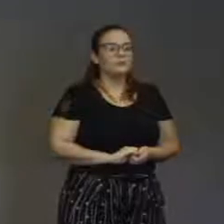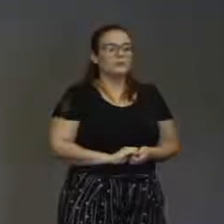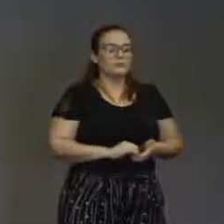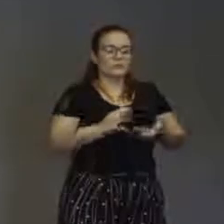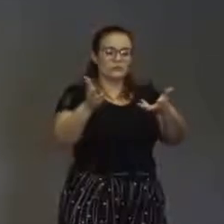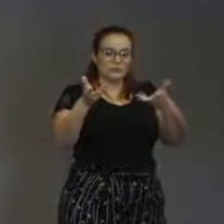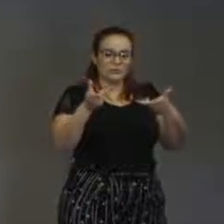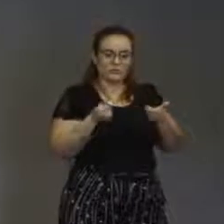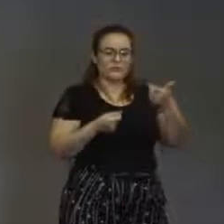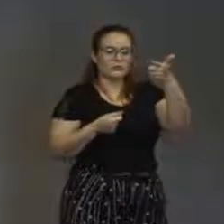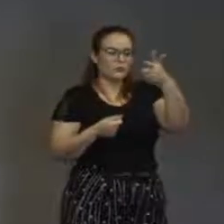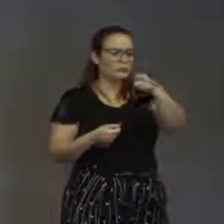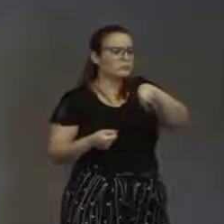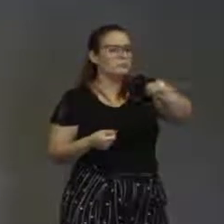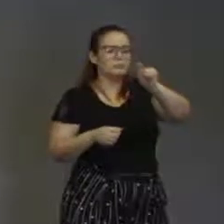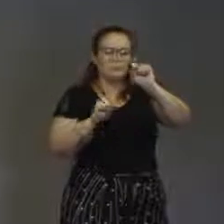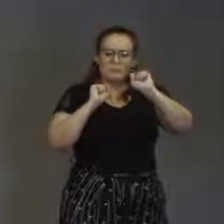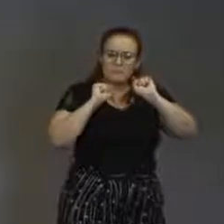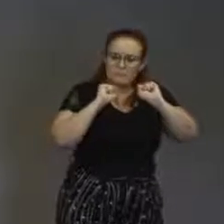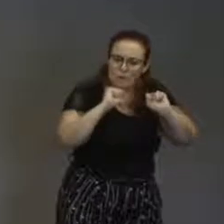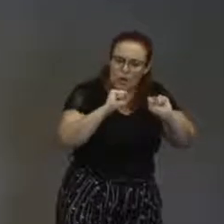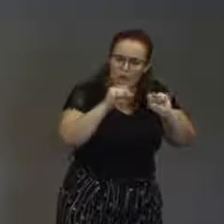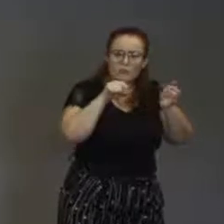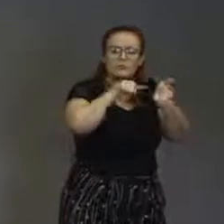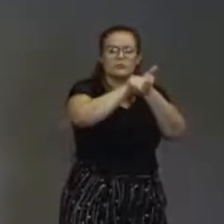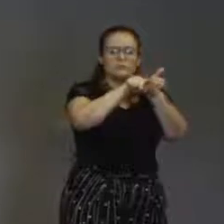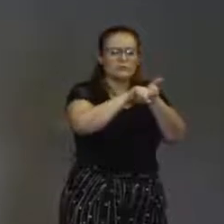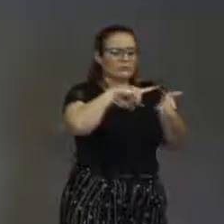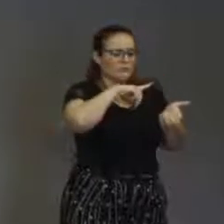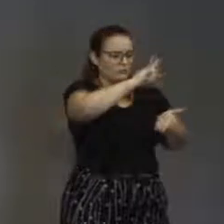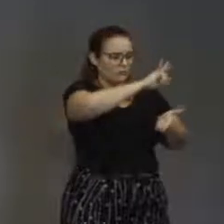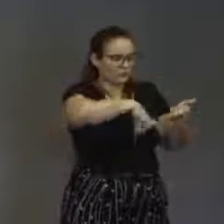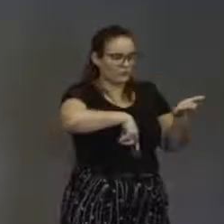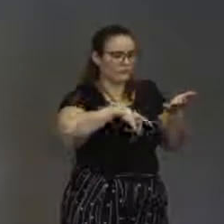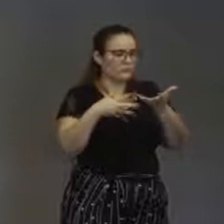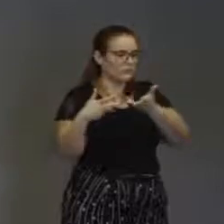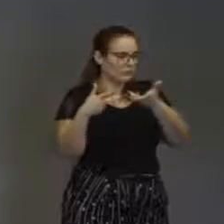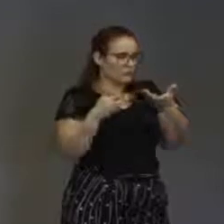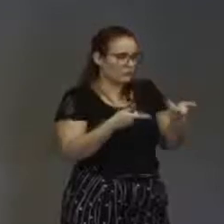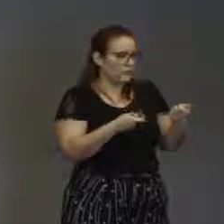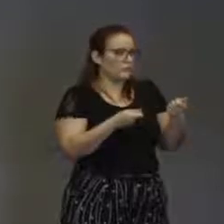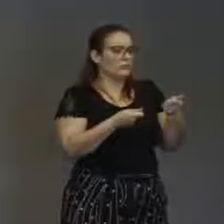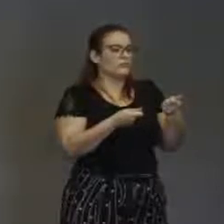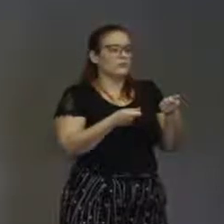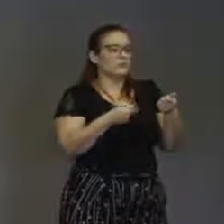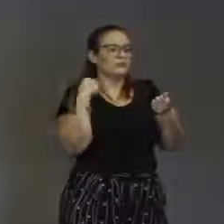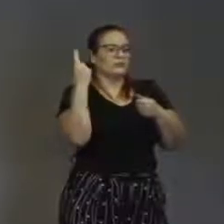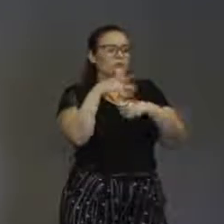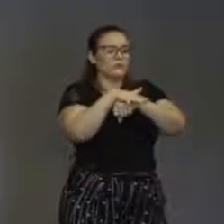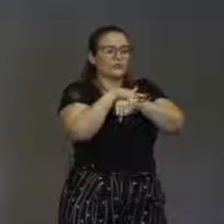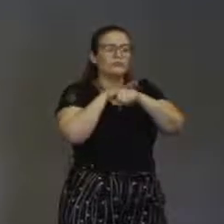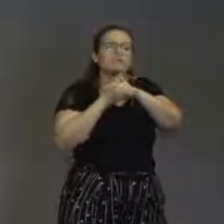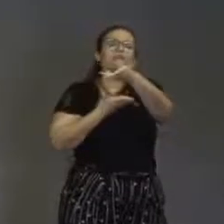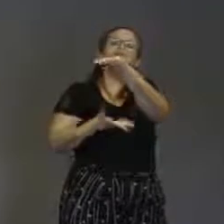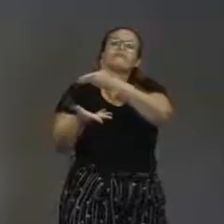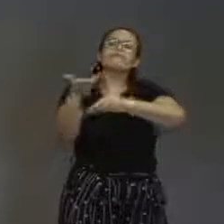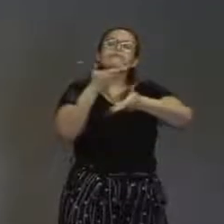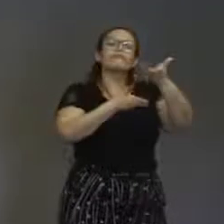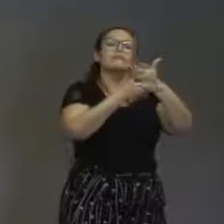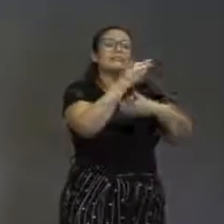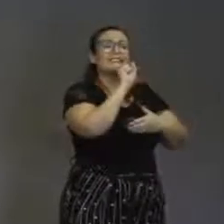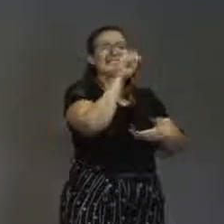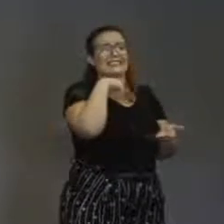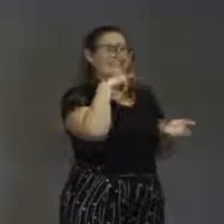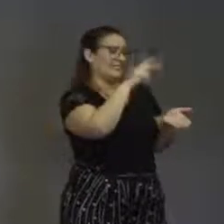Convido de novo a todos a fazerem perguntas pelo formulário, vão receber aqui, e a gente vai conversar de forma fluida, porque se eu ler já vai dar